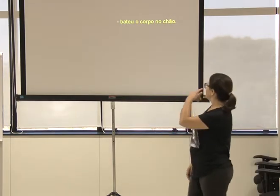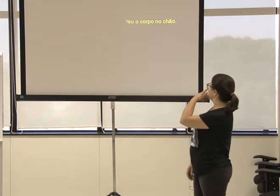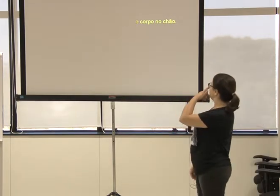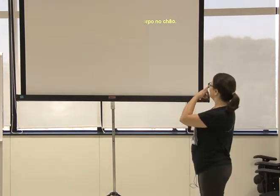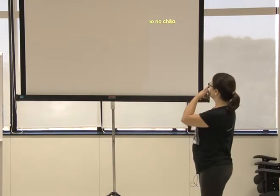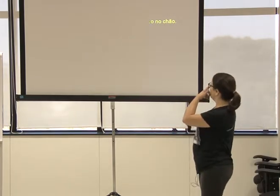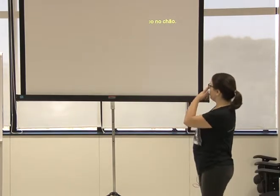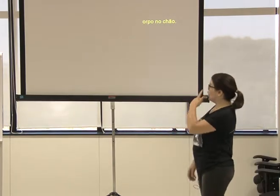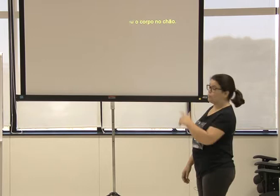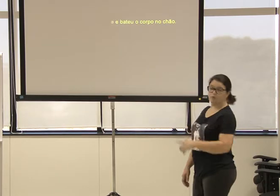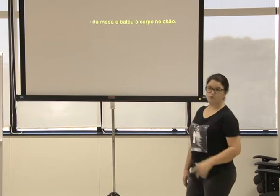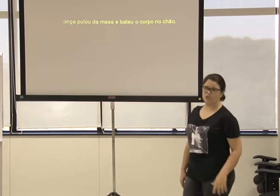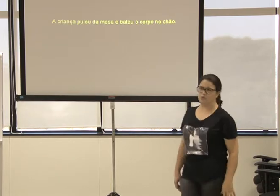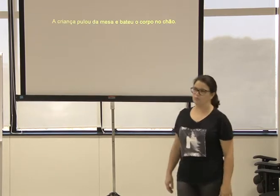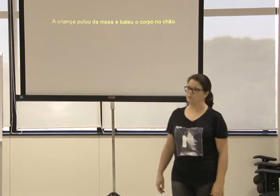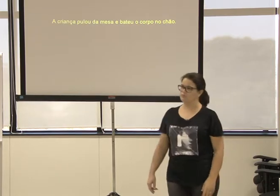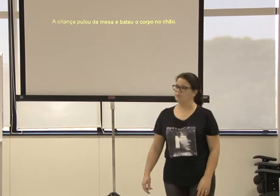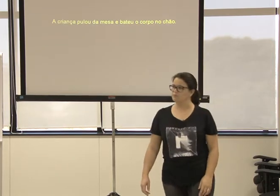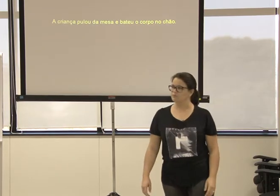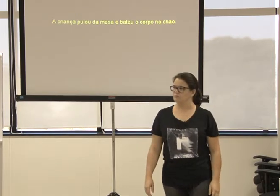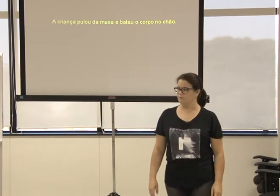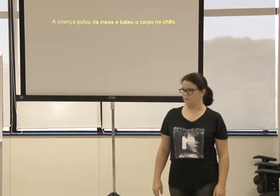e bateu o corpo no chão.